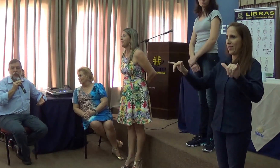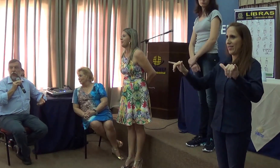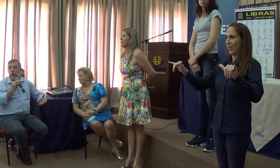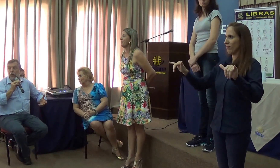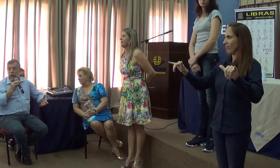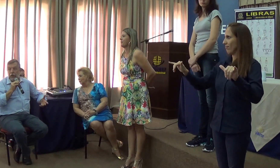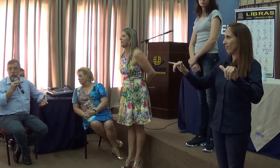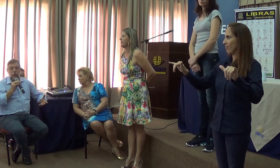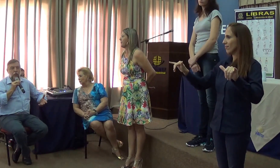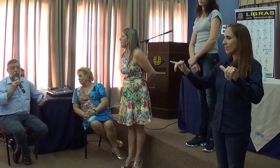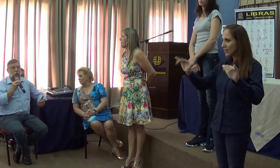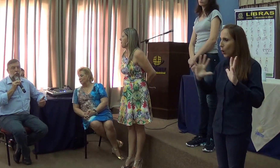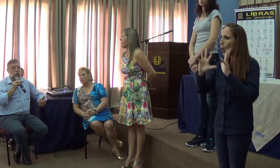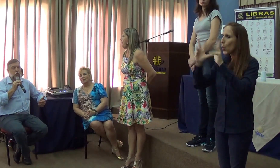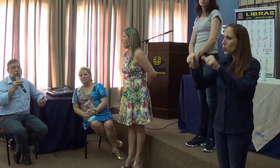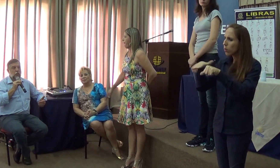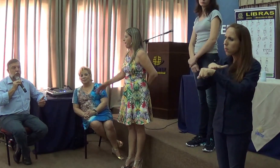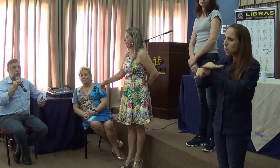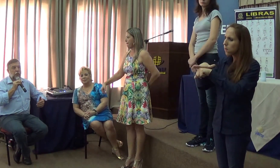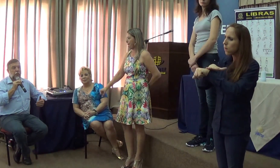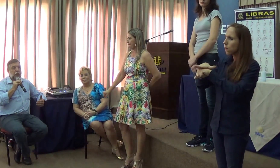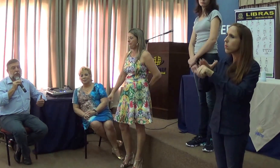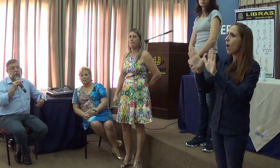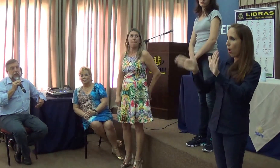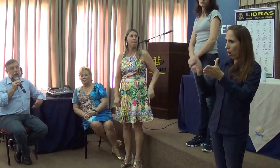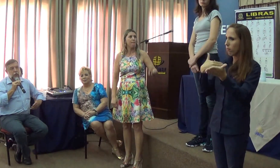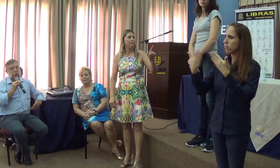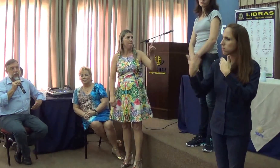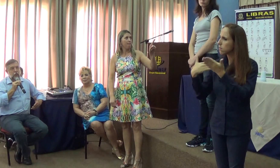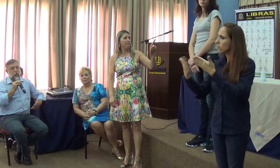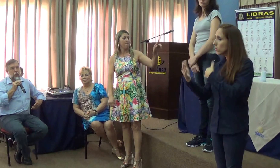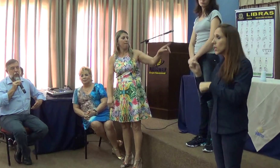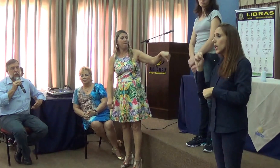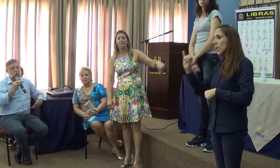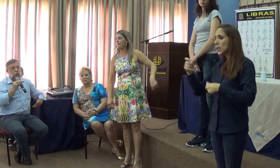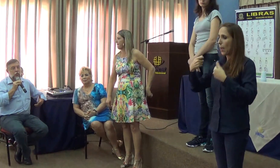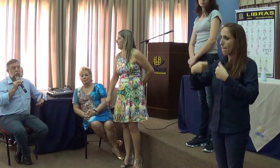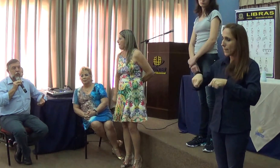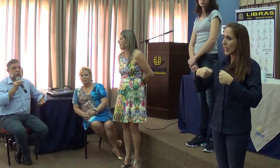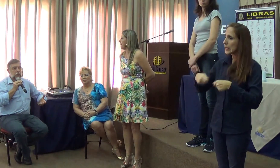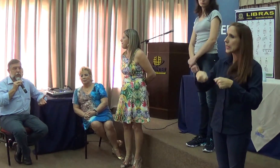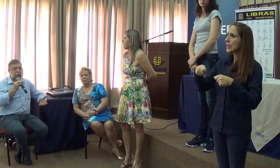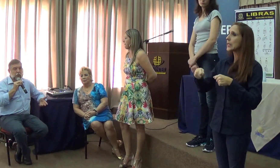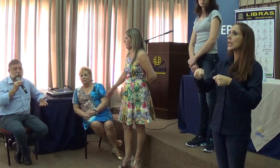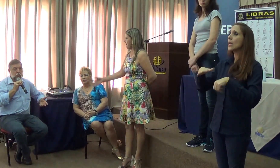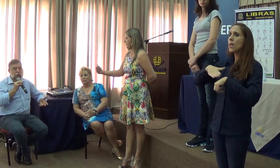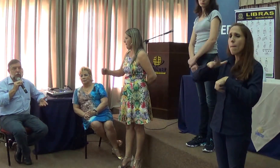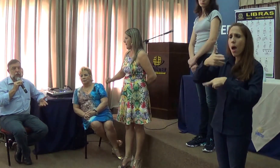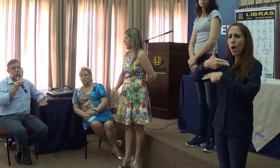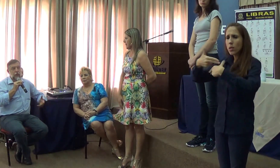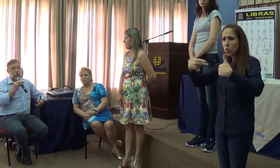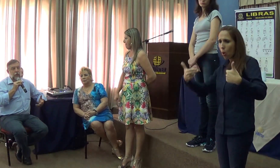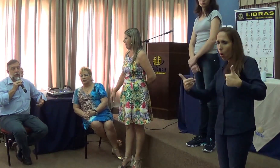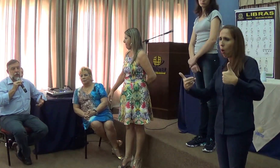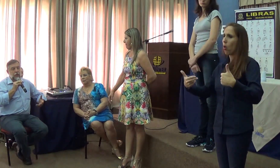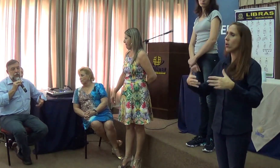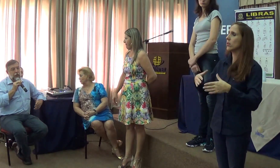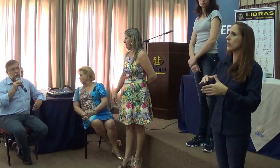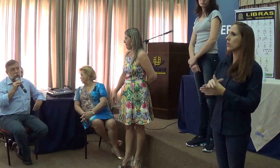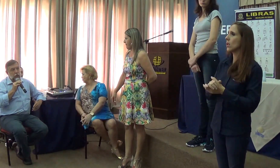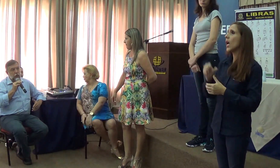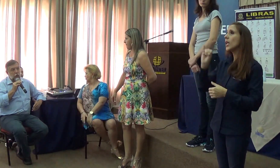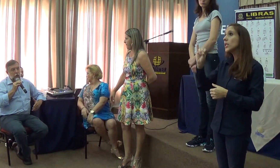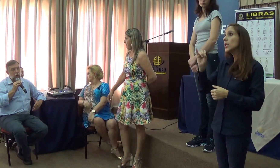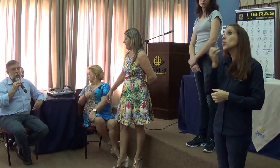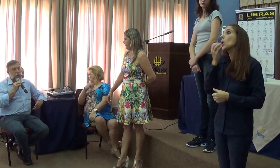feito dialogando-se com os surdos para ver se eles precisam de mais coisas, menos coisas, se